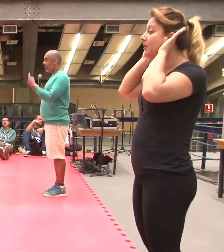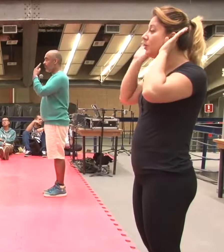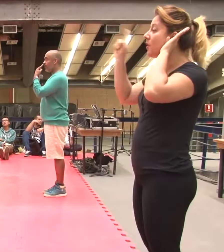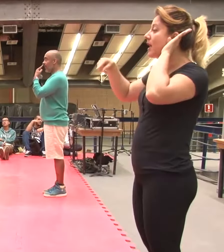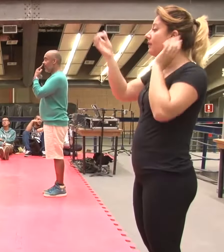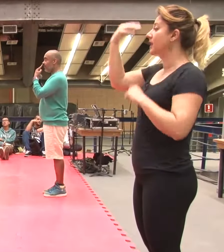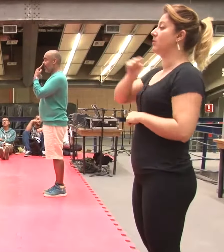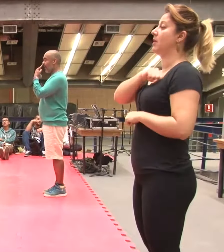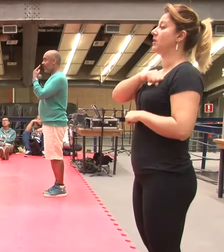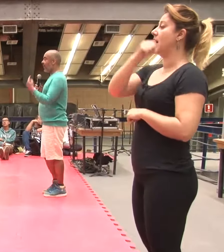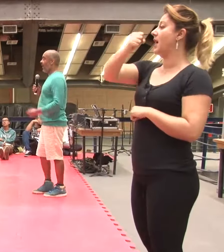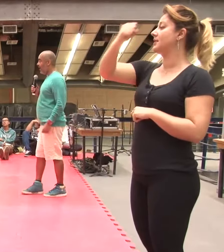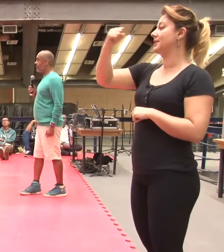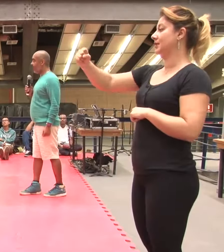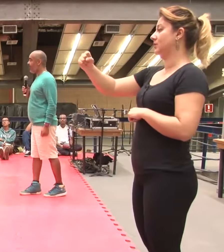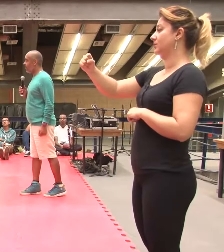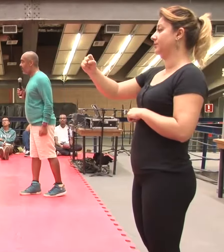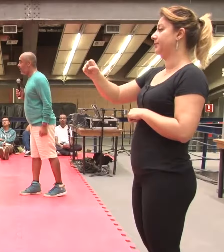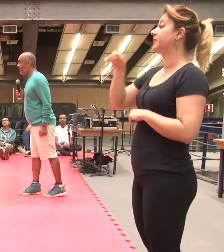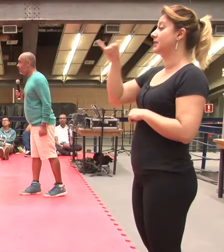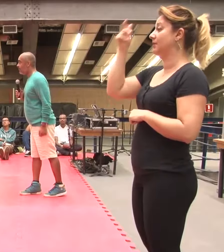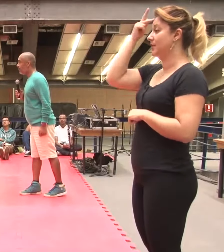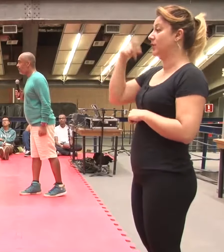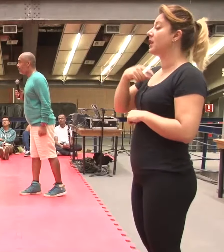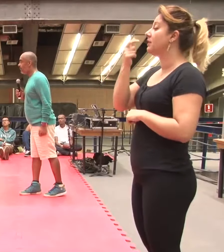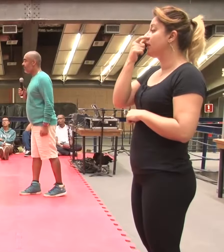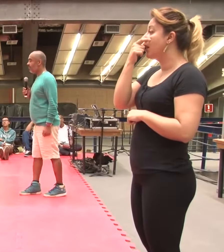Que todo mundo que tem nariz de batata é um serial killer.